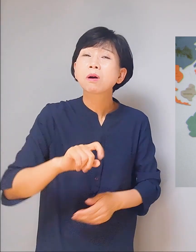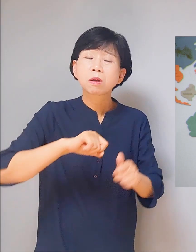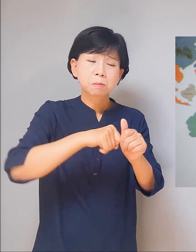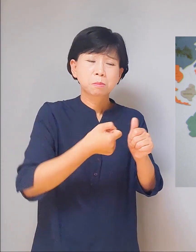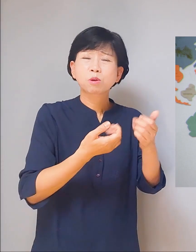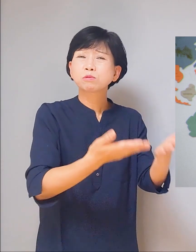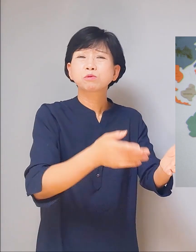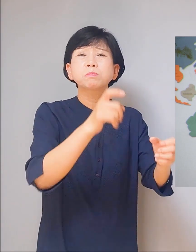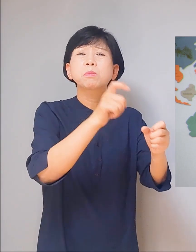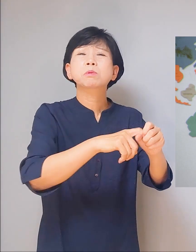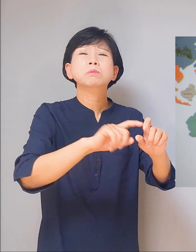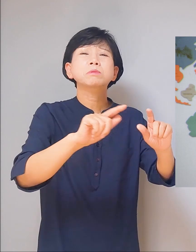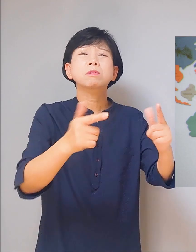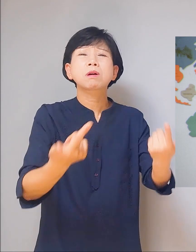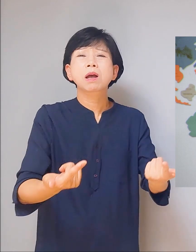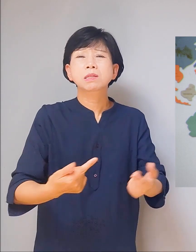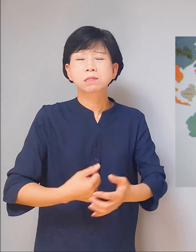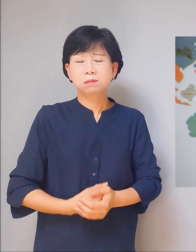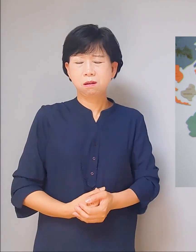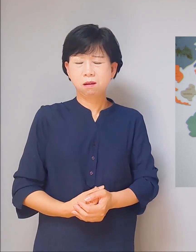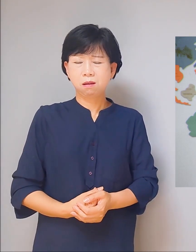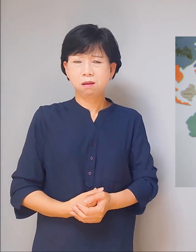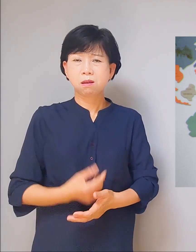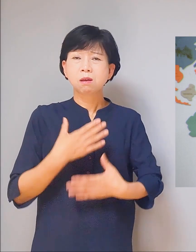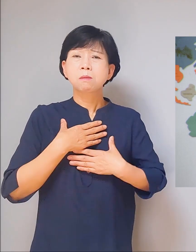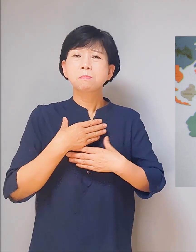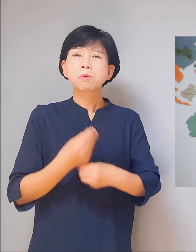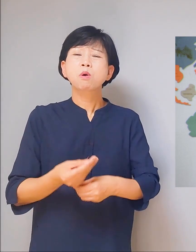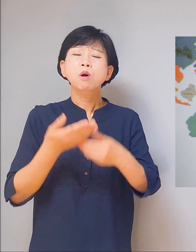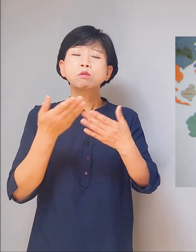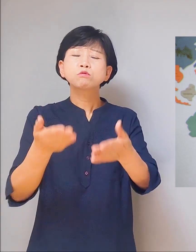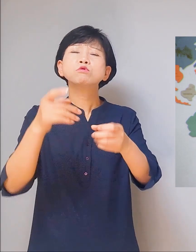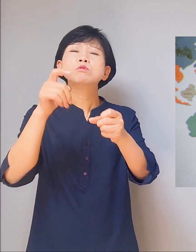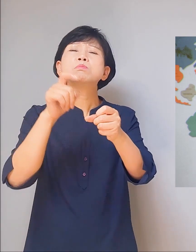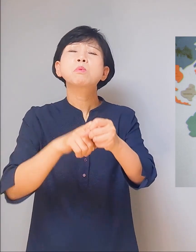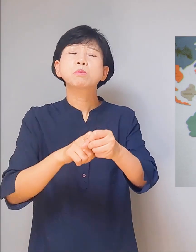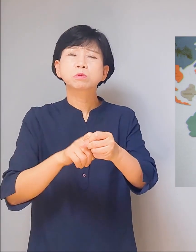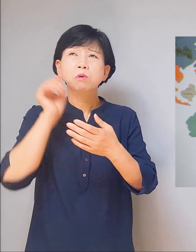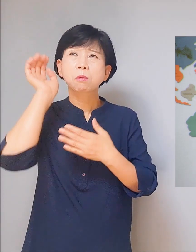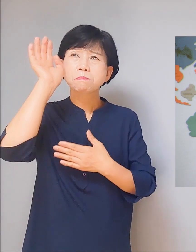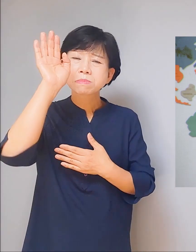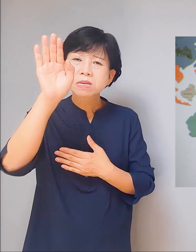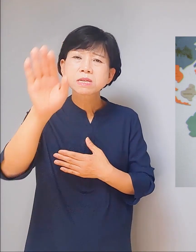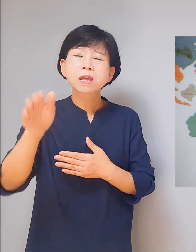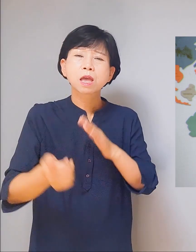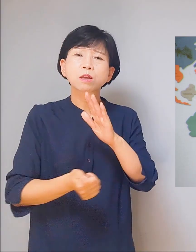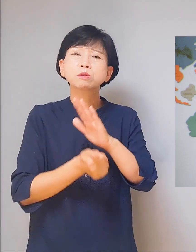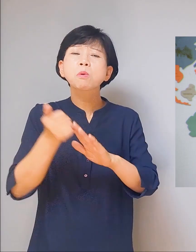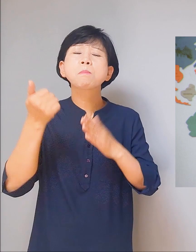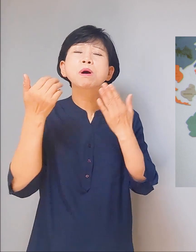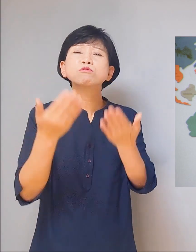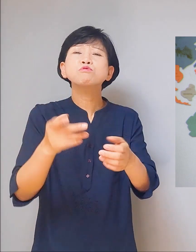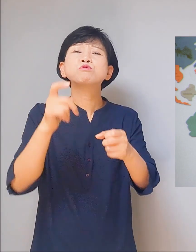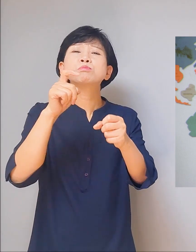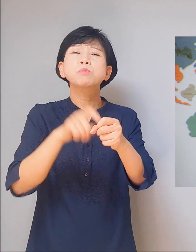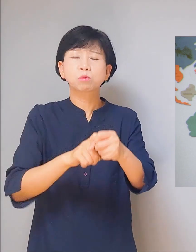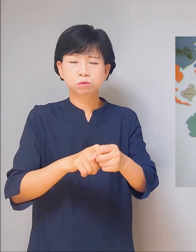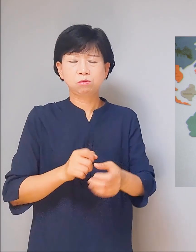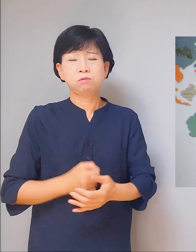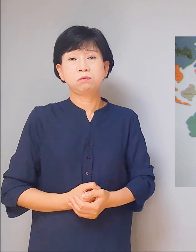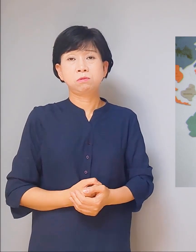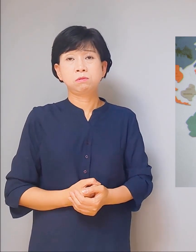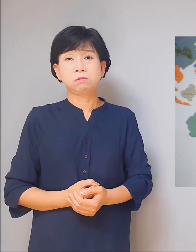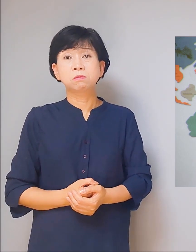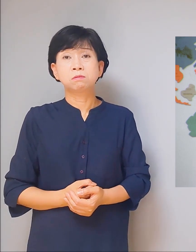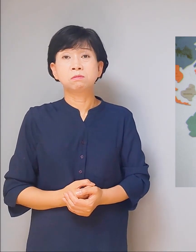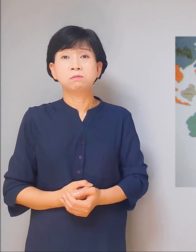주는 게 아니란다. 이건 너에게 평안을 주려는 거란다. 미래를 주려고 소망을 주려고 하는 것이란다.